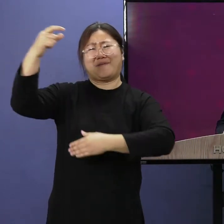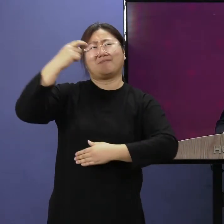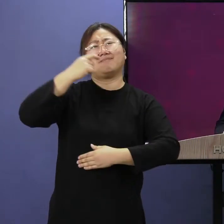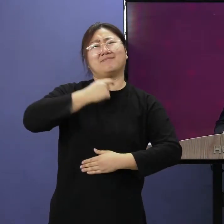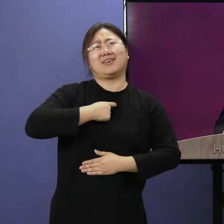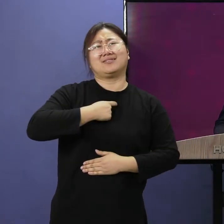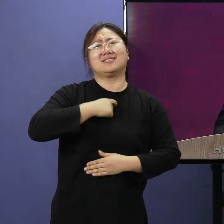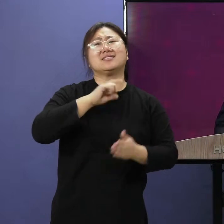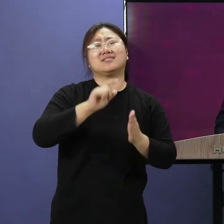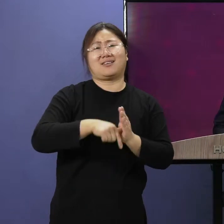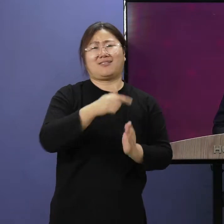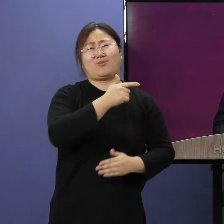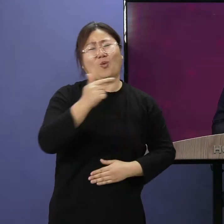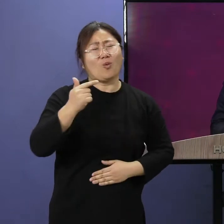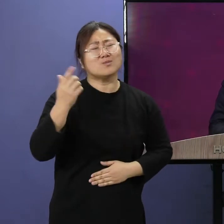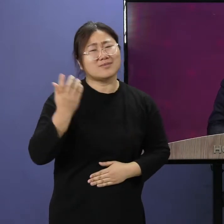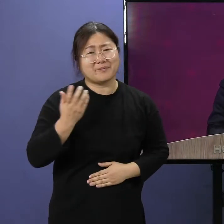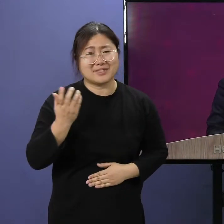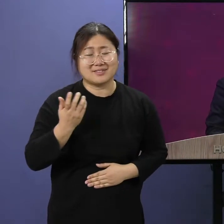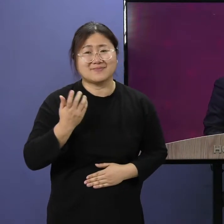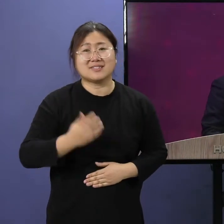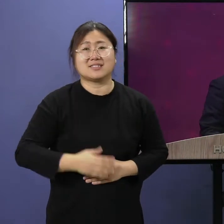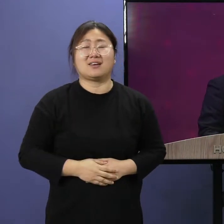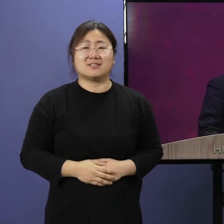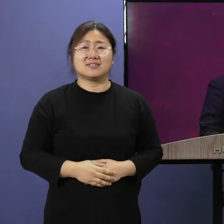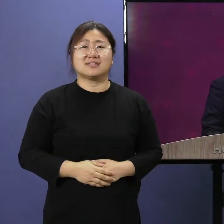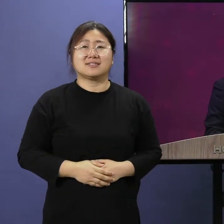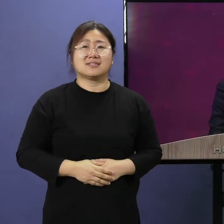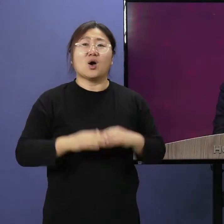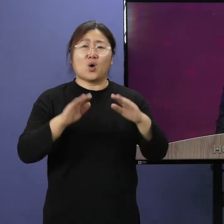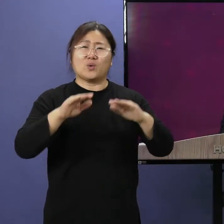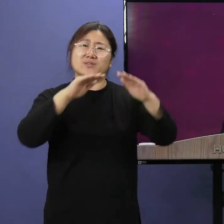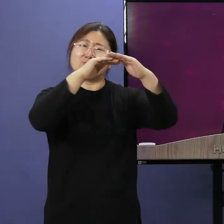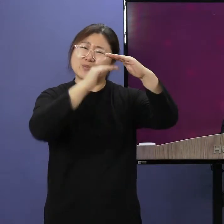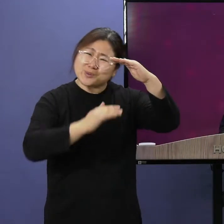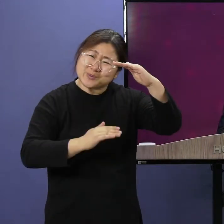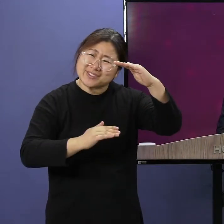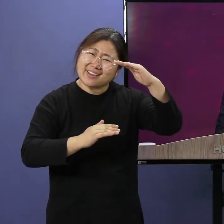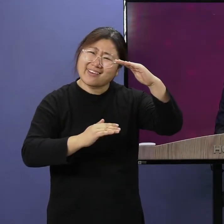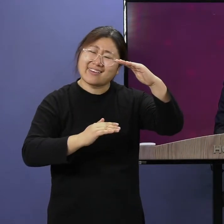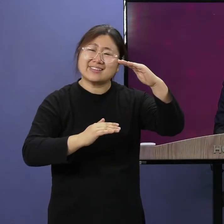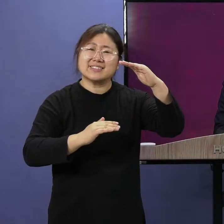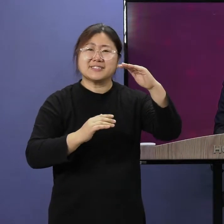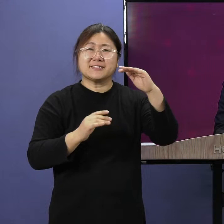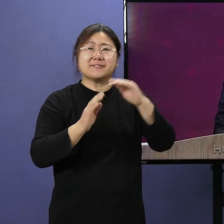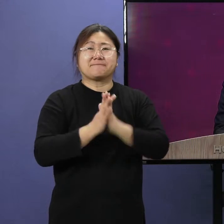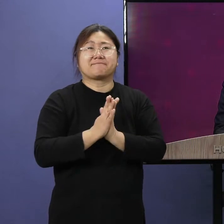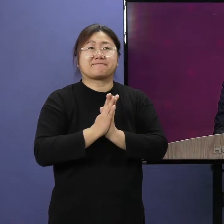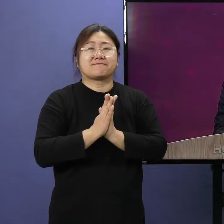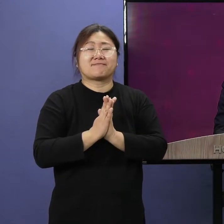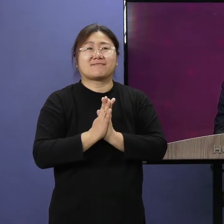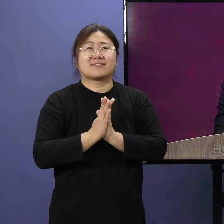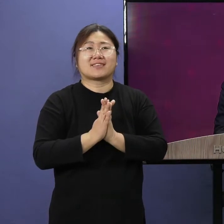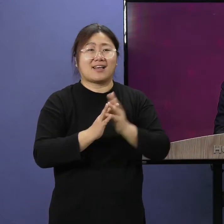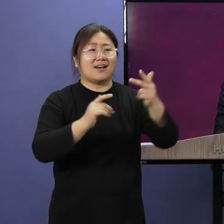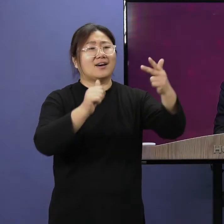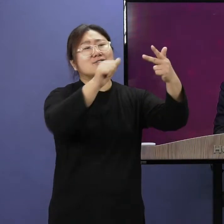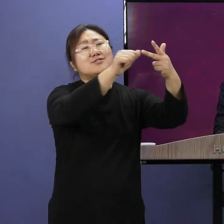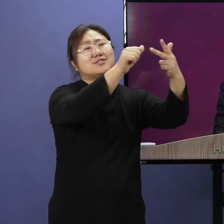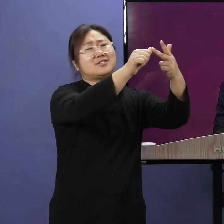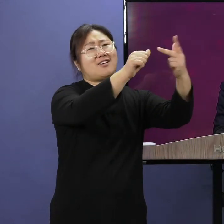아버지의 마음. 오늘 본문에 둘째 아들을 치근히 여기는, 그 멀리서 둘째 아들이라는